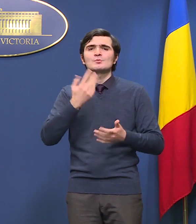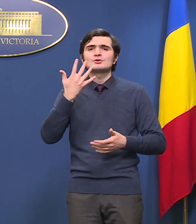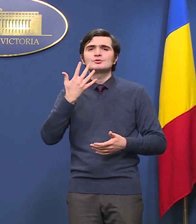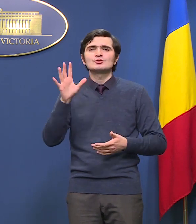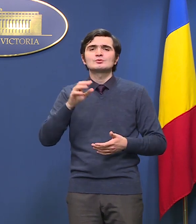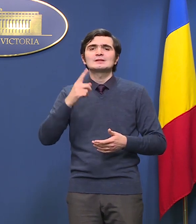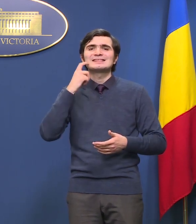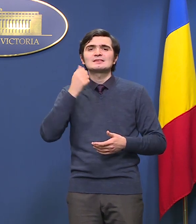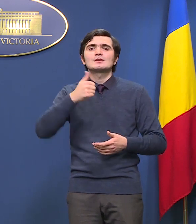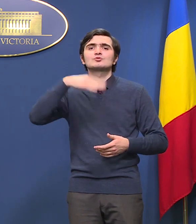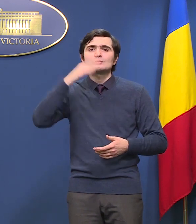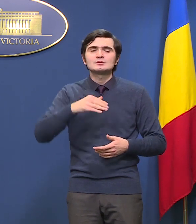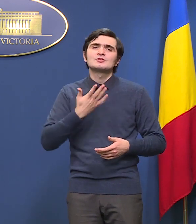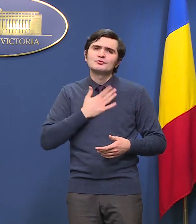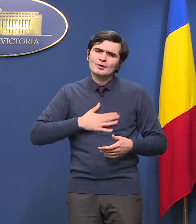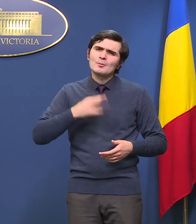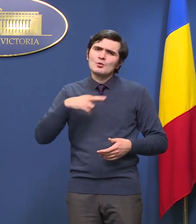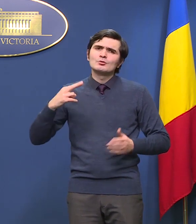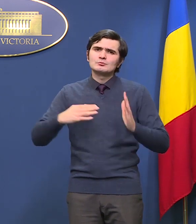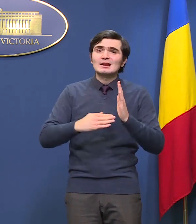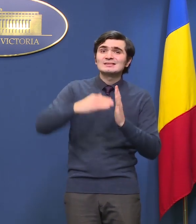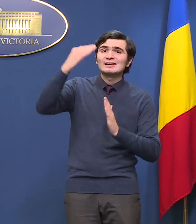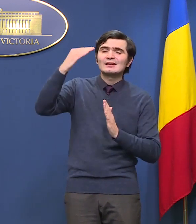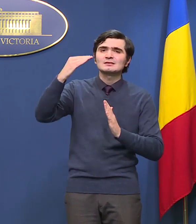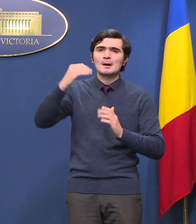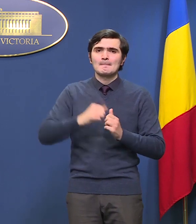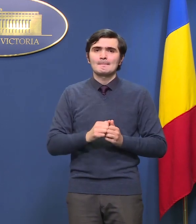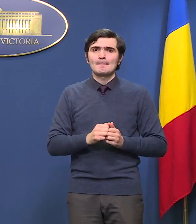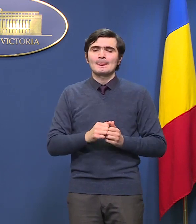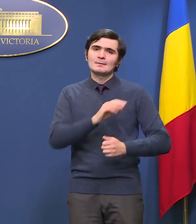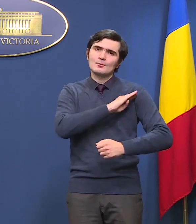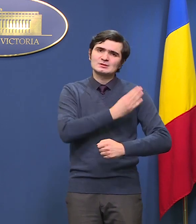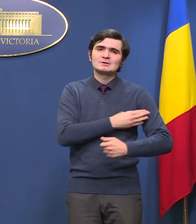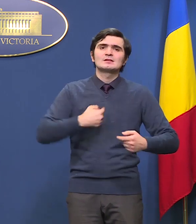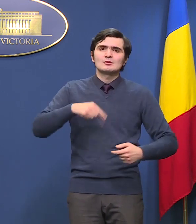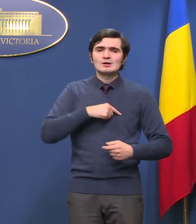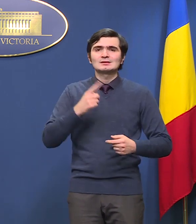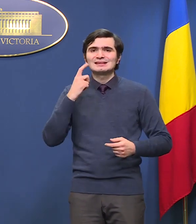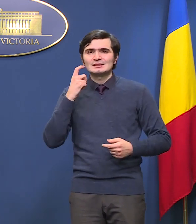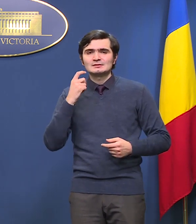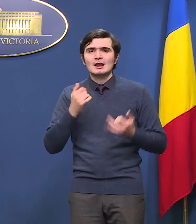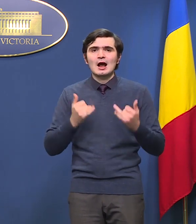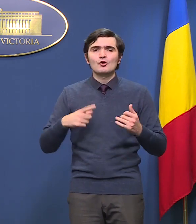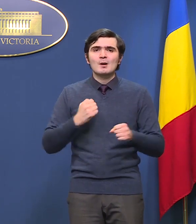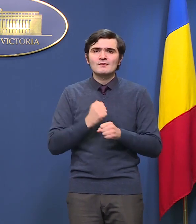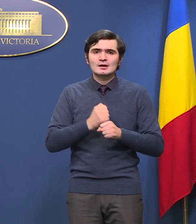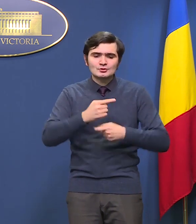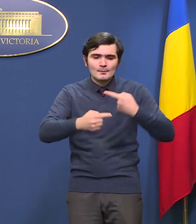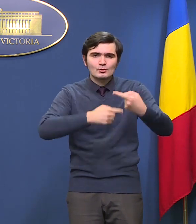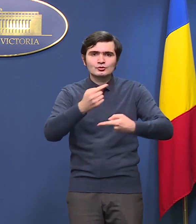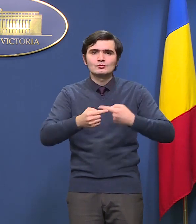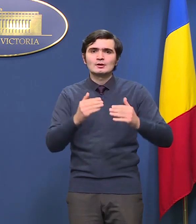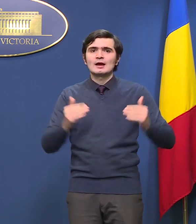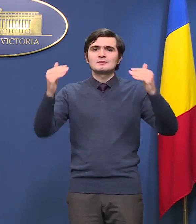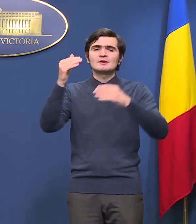crească în continuare. Suntem în proceduri, vă repet, nu numai entitățile la nivel național, ci și